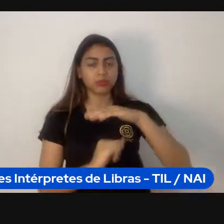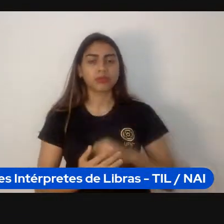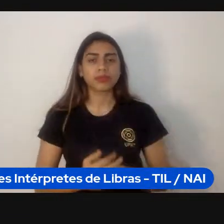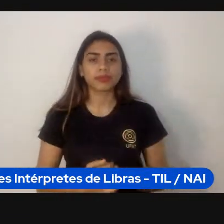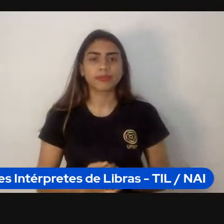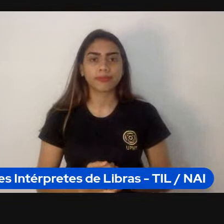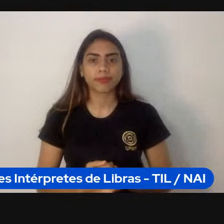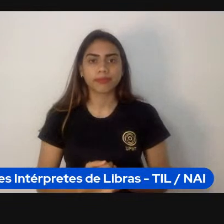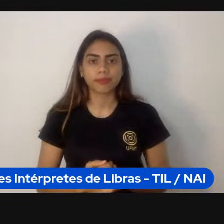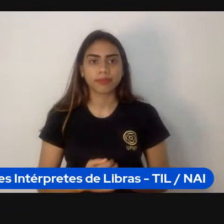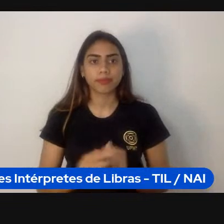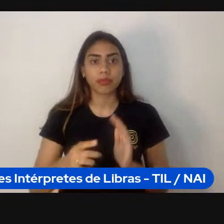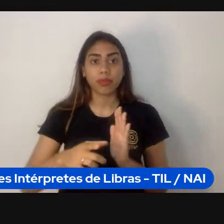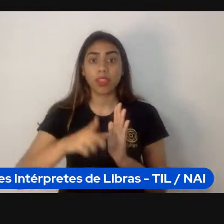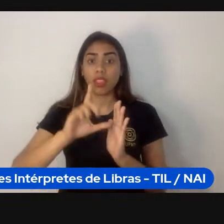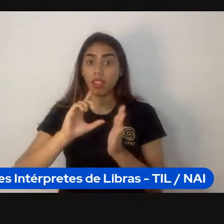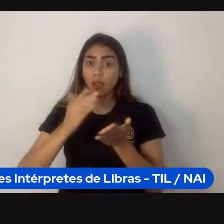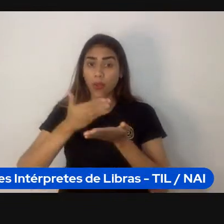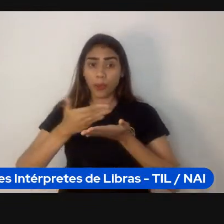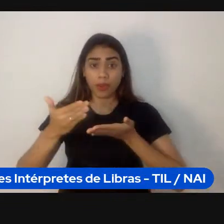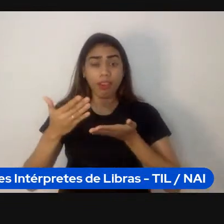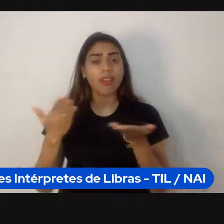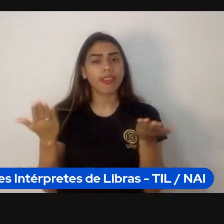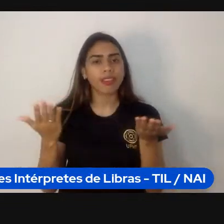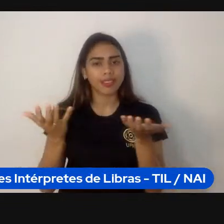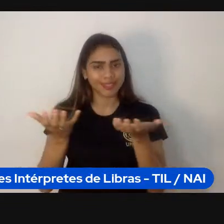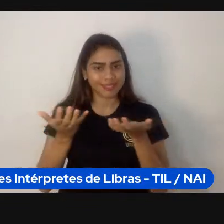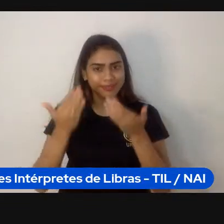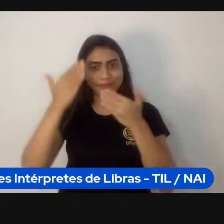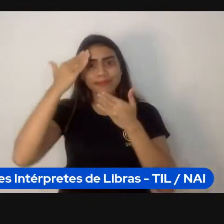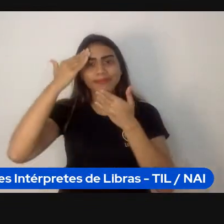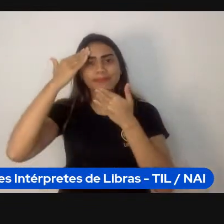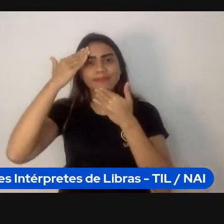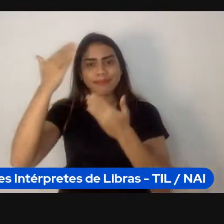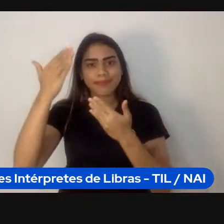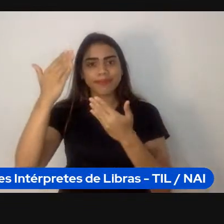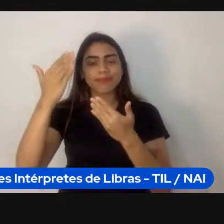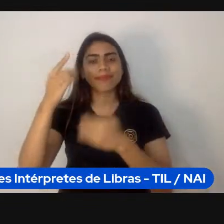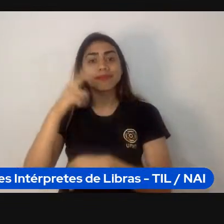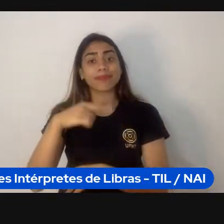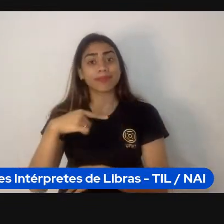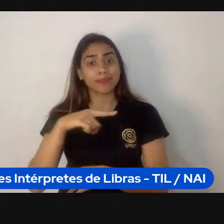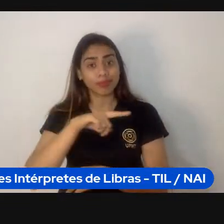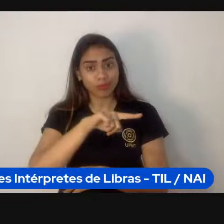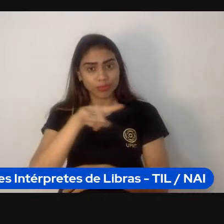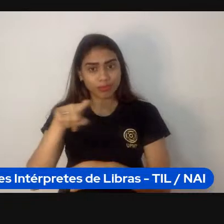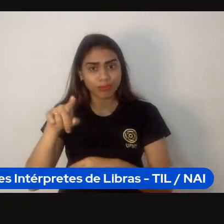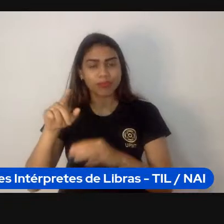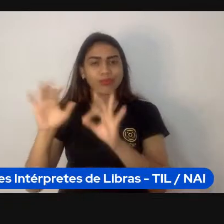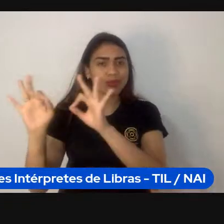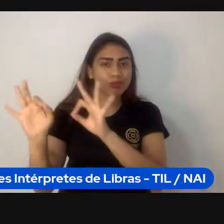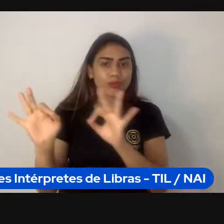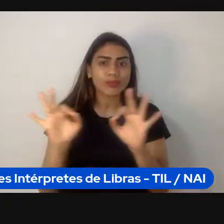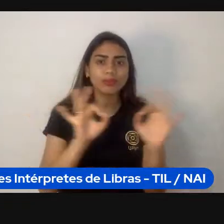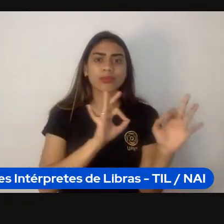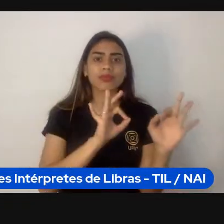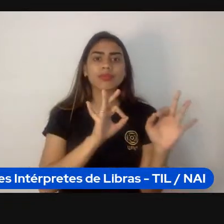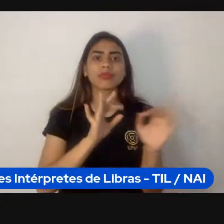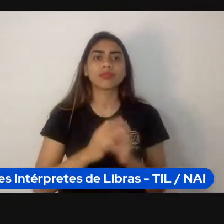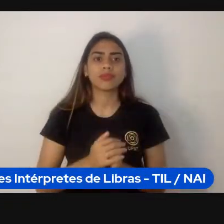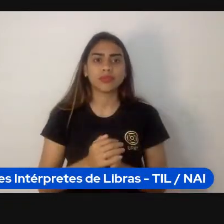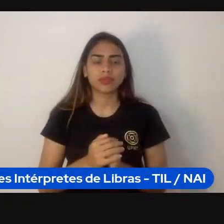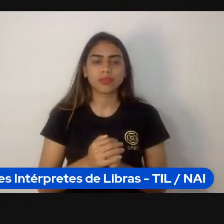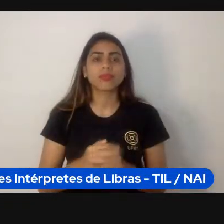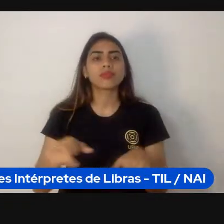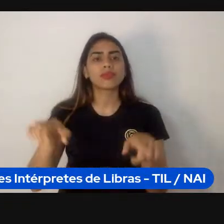eu gostaria de agradecer a presença de todos que estão nos acompanhando pela transmissão ao vivo, a todos os membros da